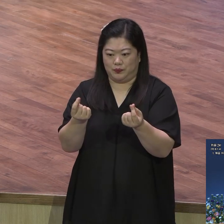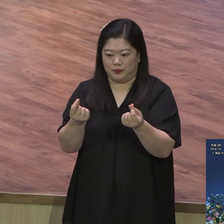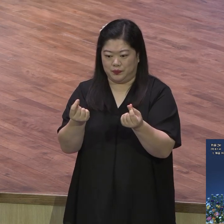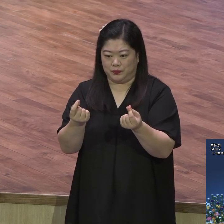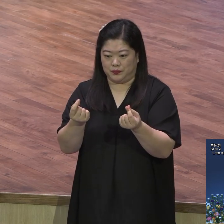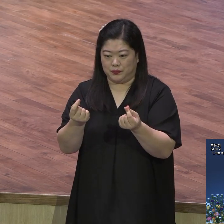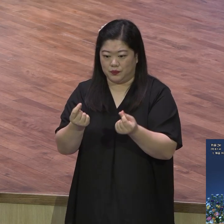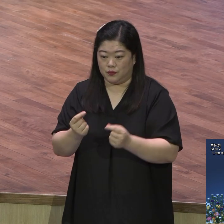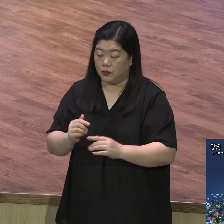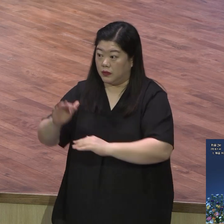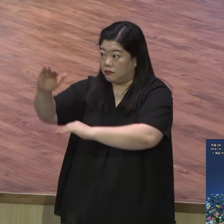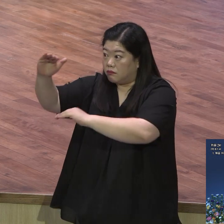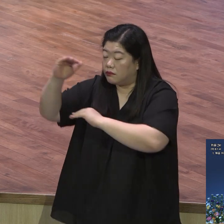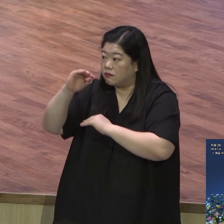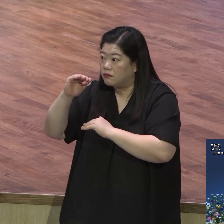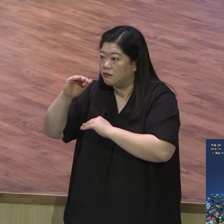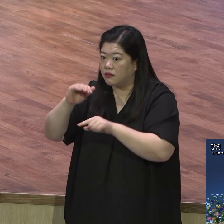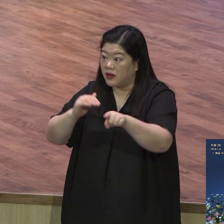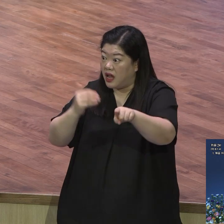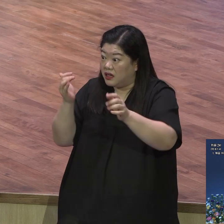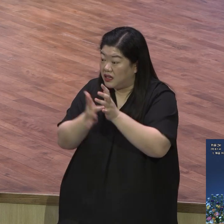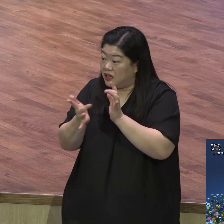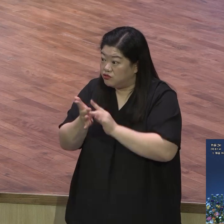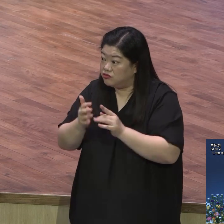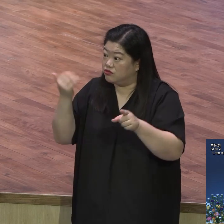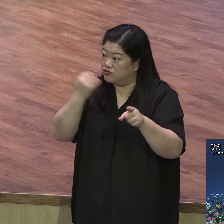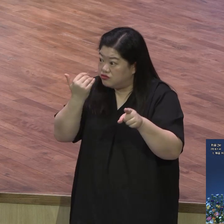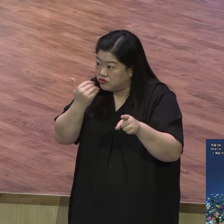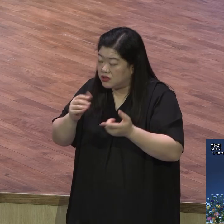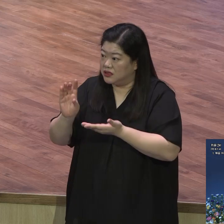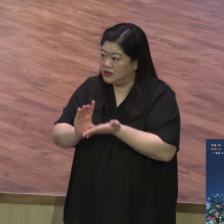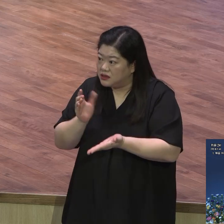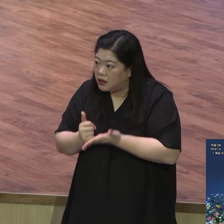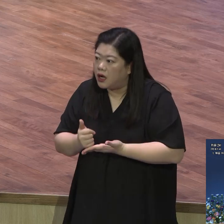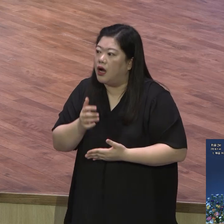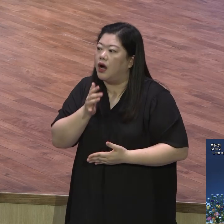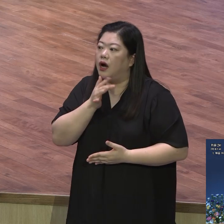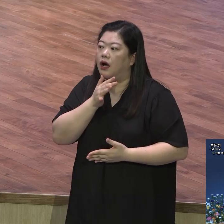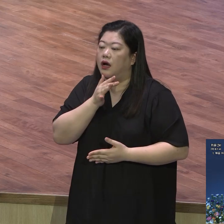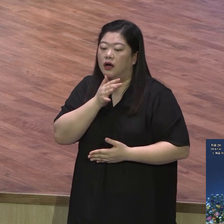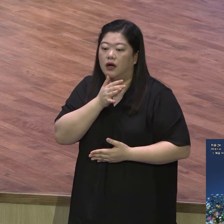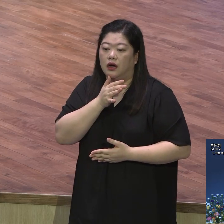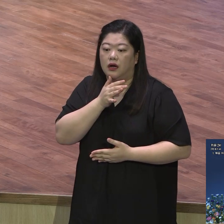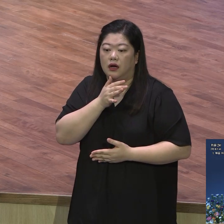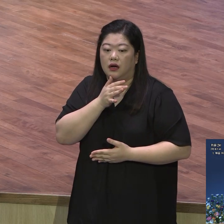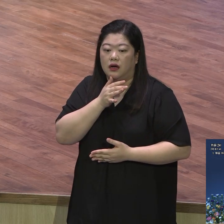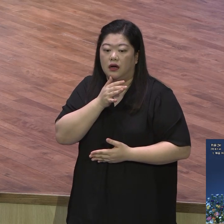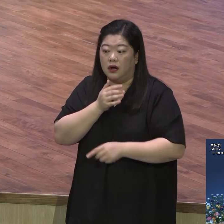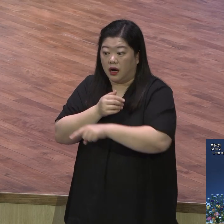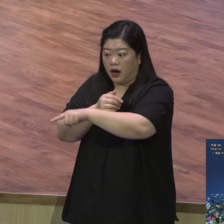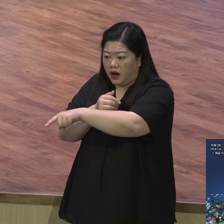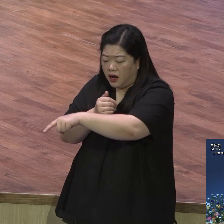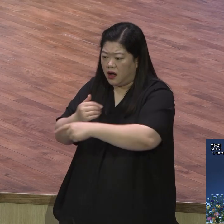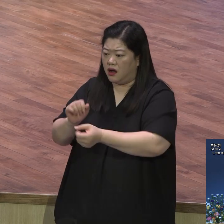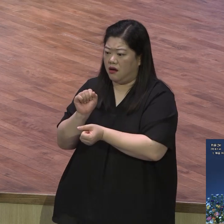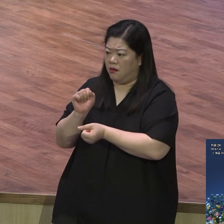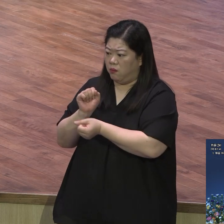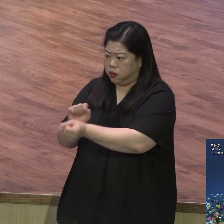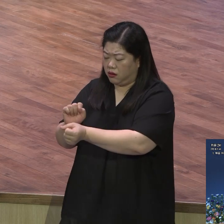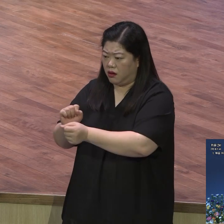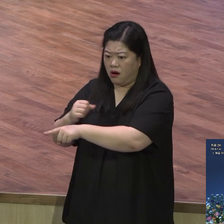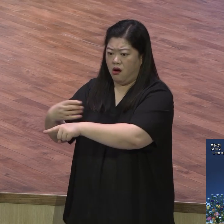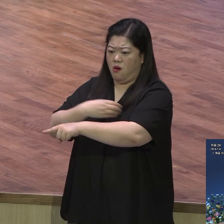이 소식을 들은 나병 환자가 얼마나 확신을 가졌던지 죽음을 무릅쓰고 예수님